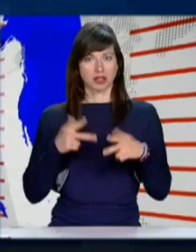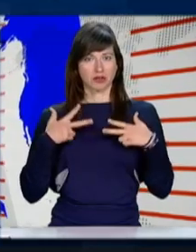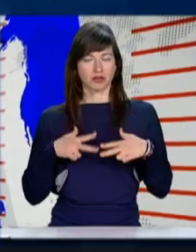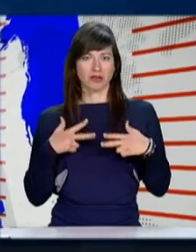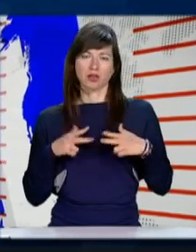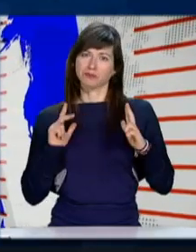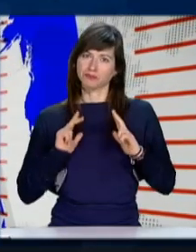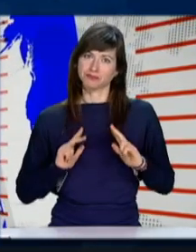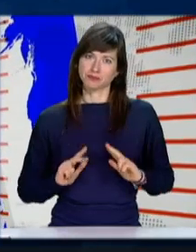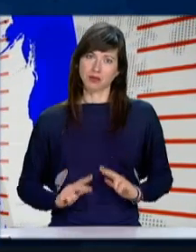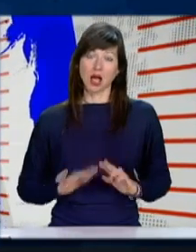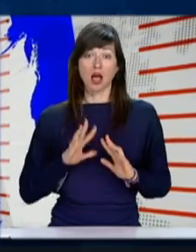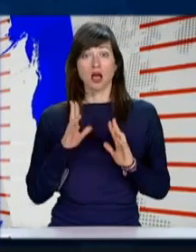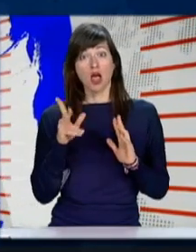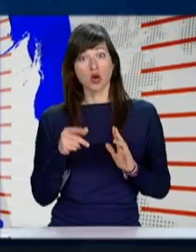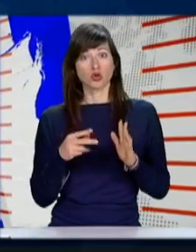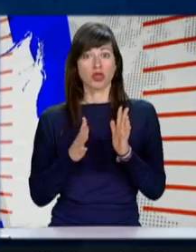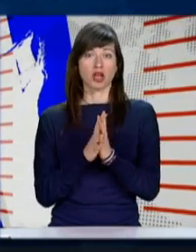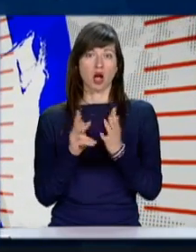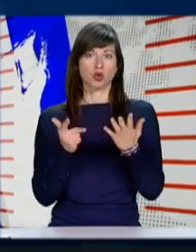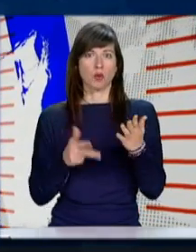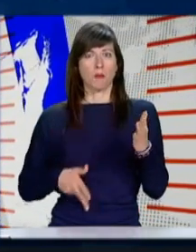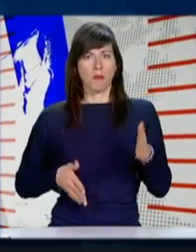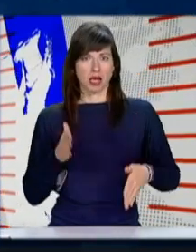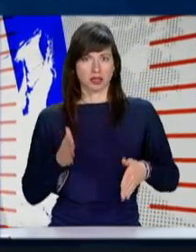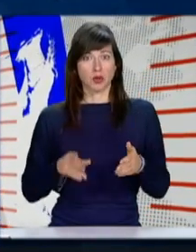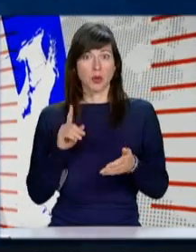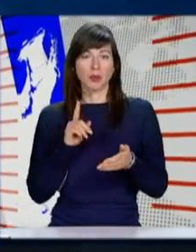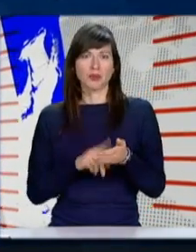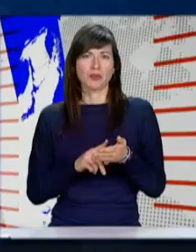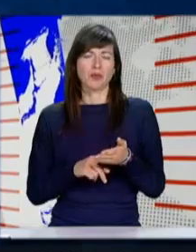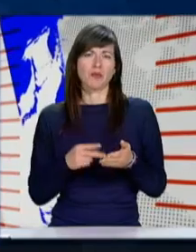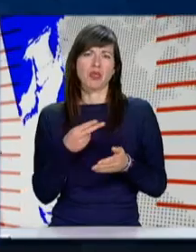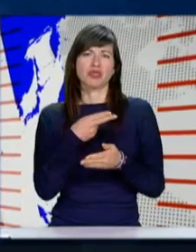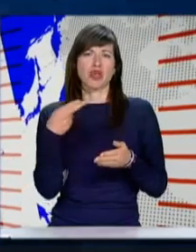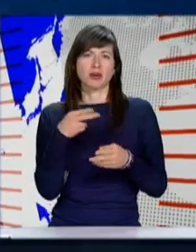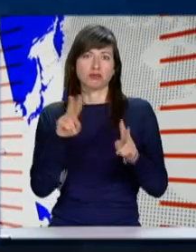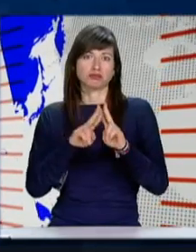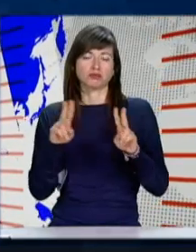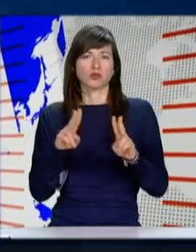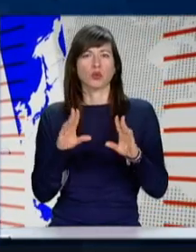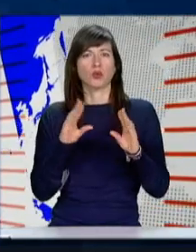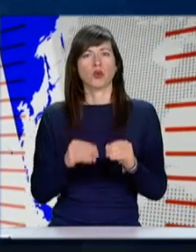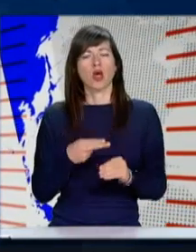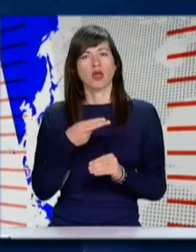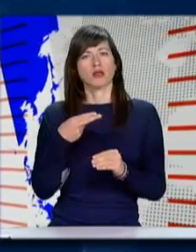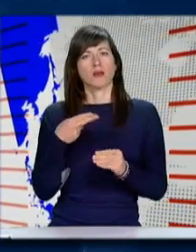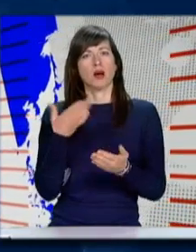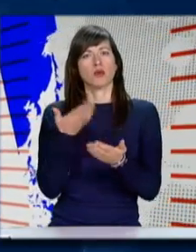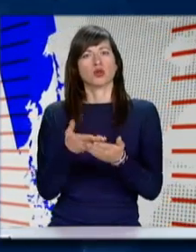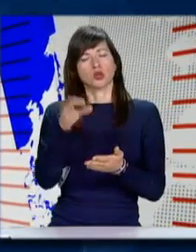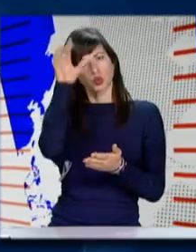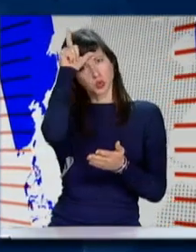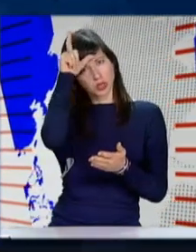εμφανίζεται ικανοποιημένη αν και μέχρι τις 18 μαρτίου μένει πολλά να διευκρινιστούν σε σχέση με την πρόταση της